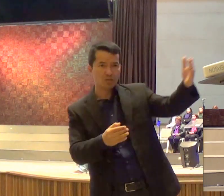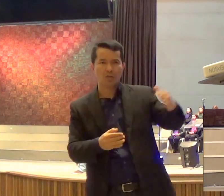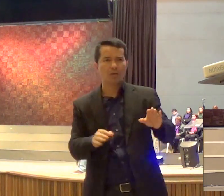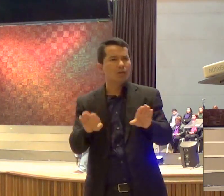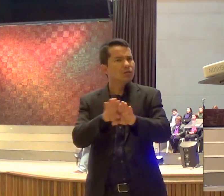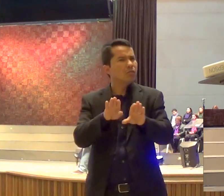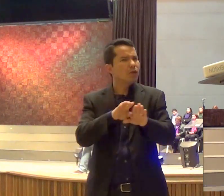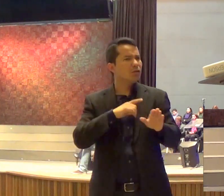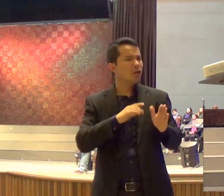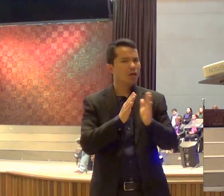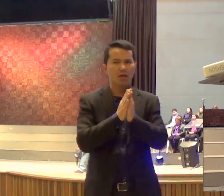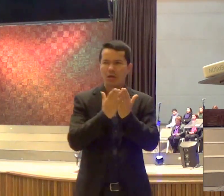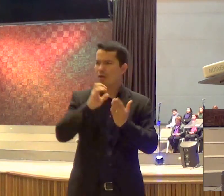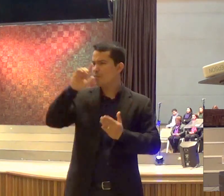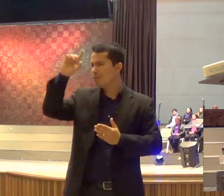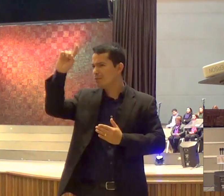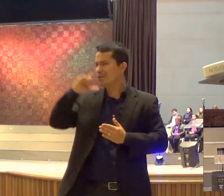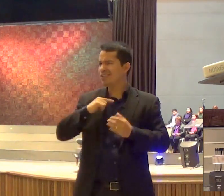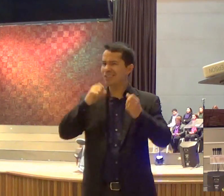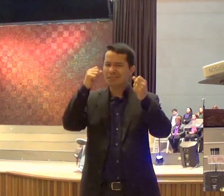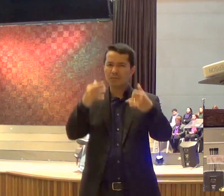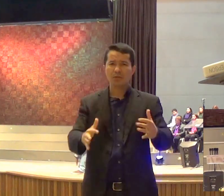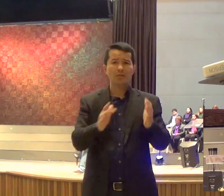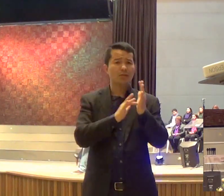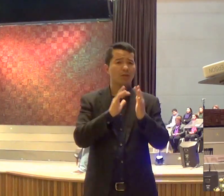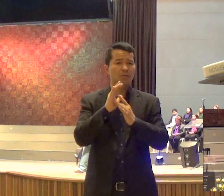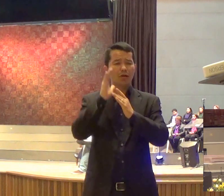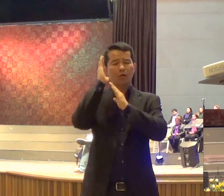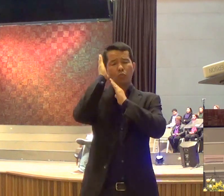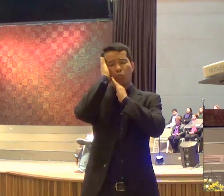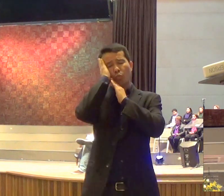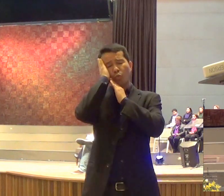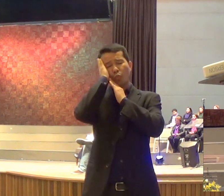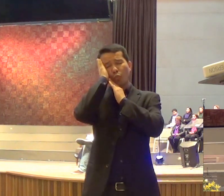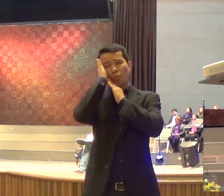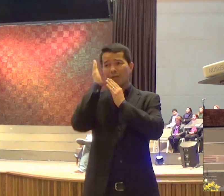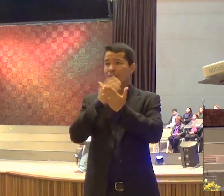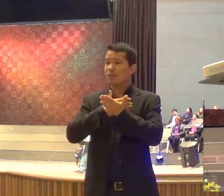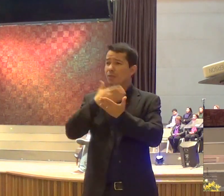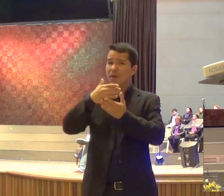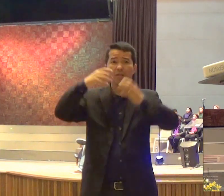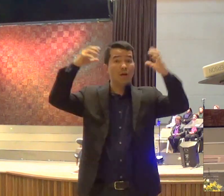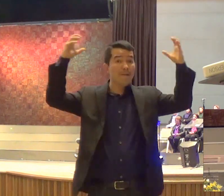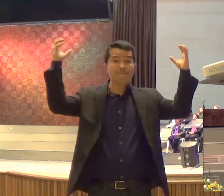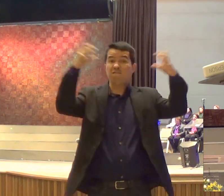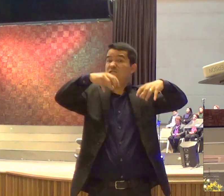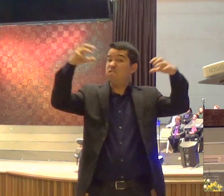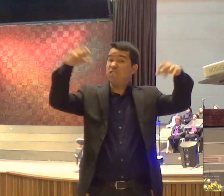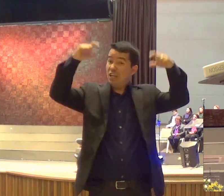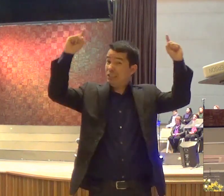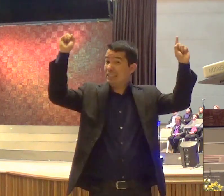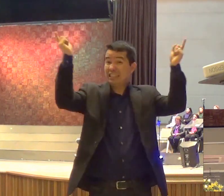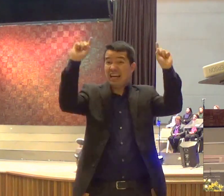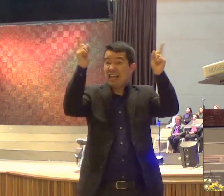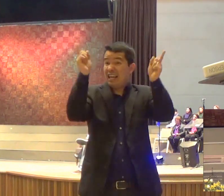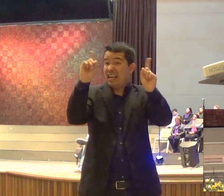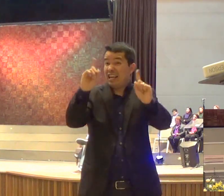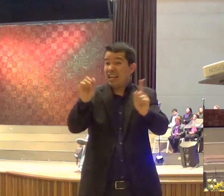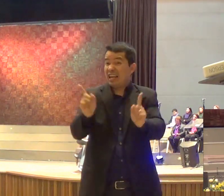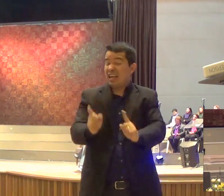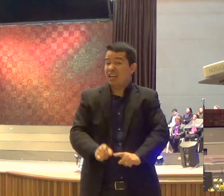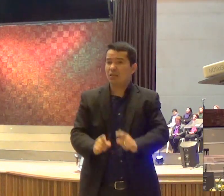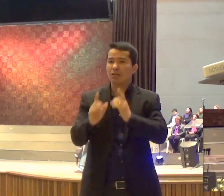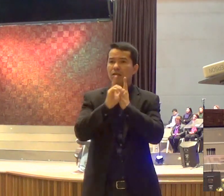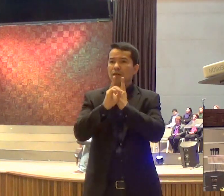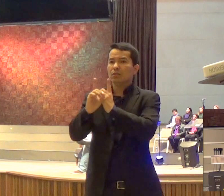sagrado que Jesus dormia e enquanto Jesus dormia uma grande tempestade se levanta os